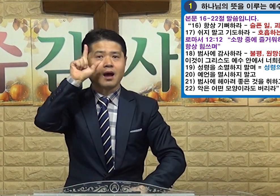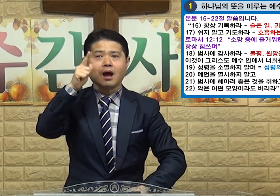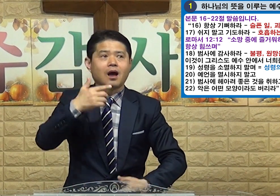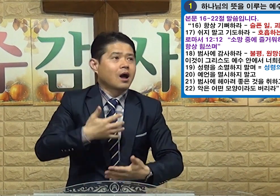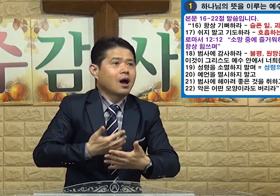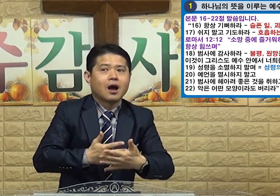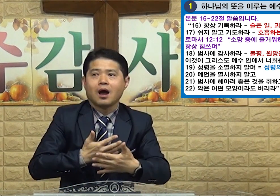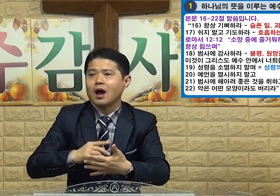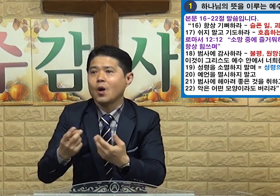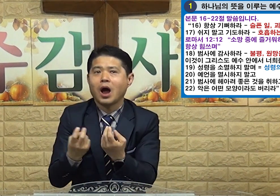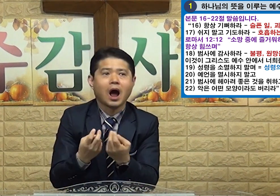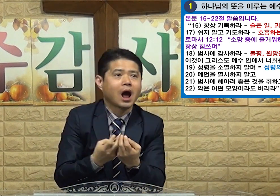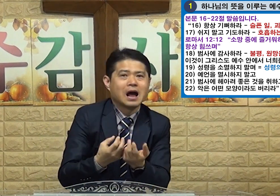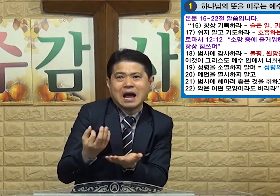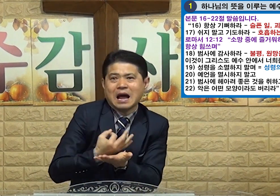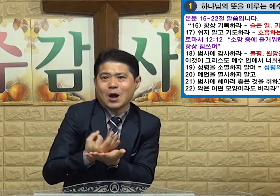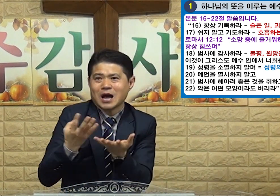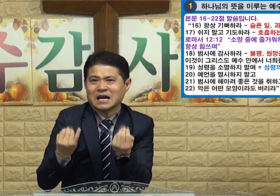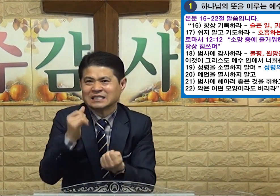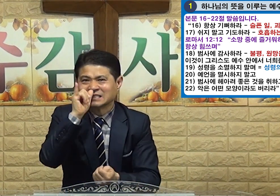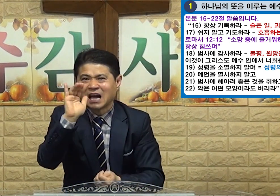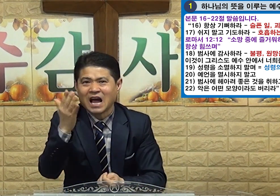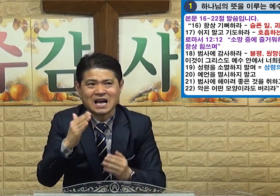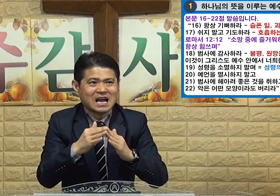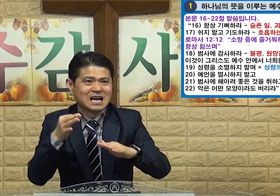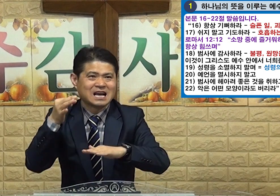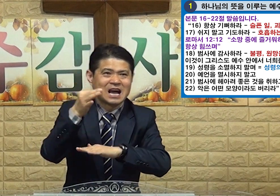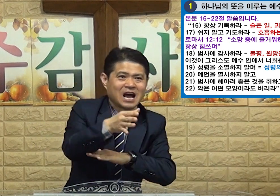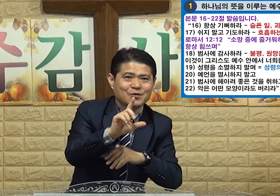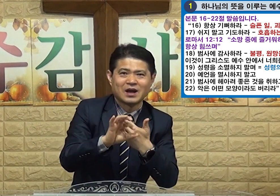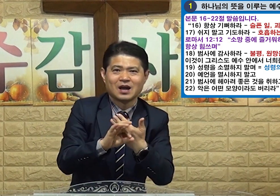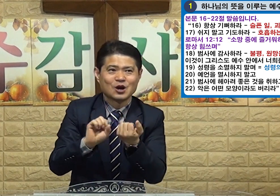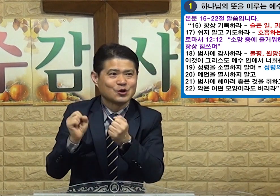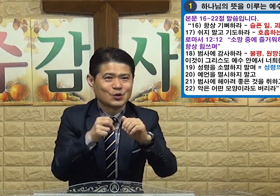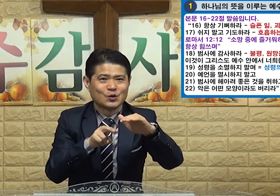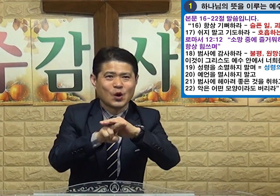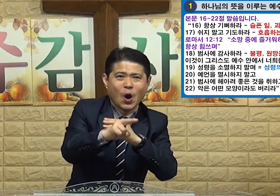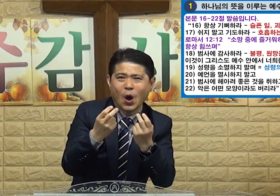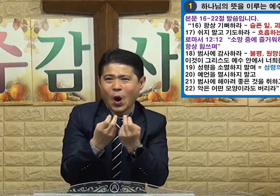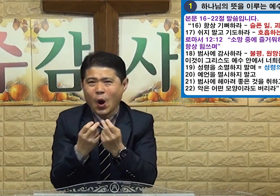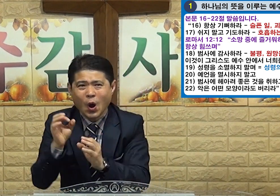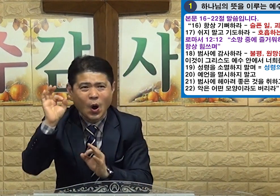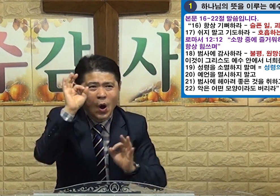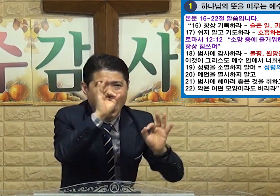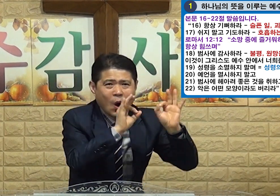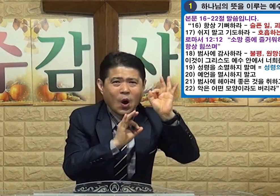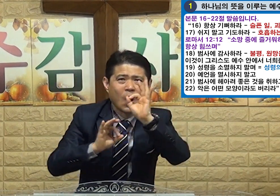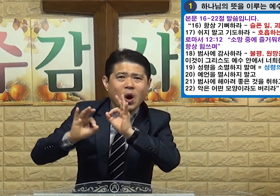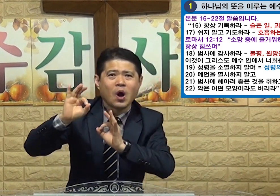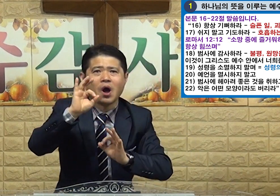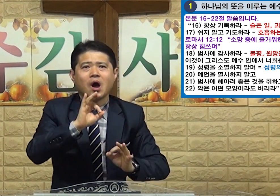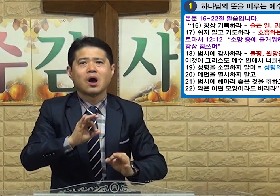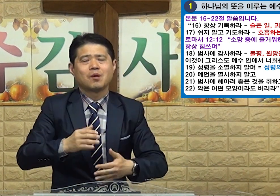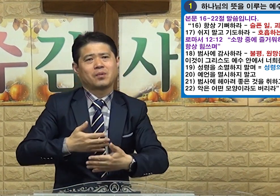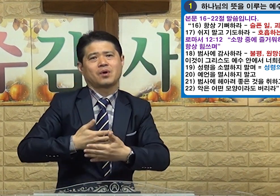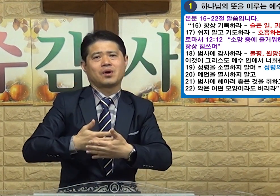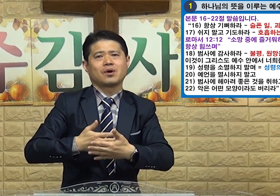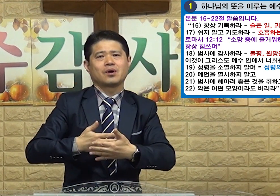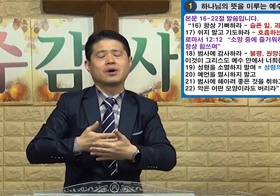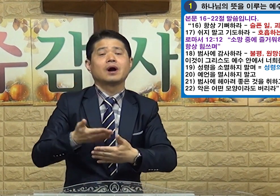세상이 평안할 수 있습니까? 모든 것들이 다 돈을 모으고 사고 어디로 대피하고 이런 모든 상황이 다